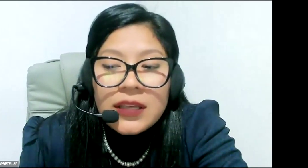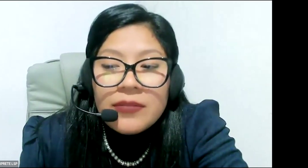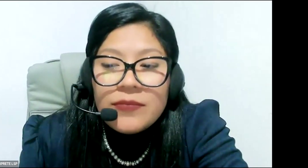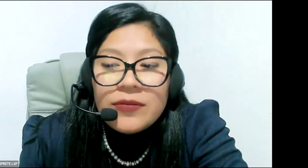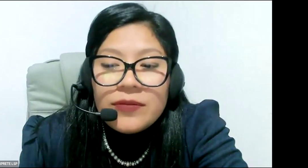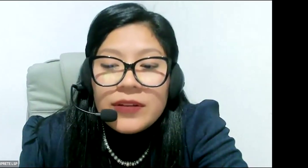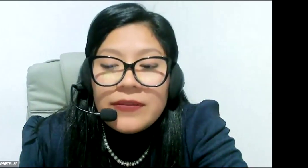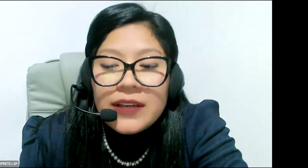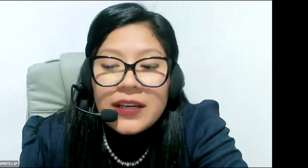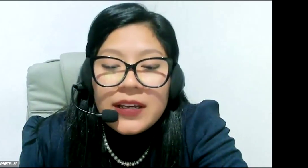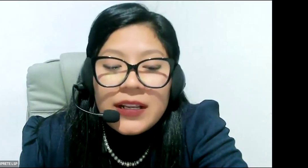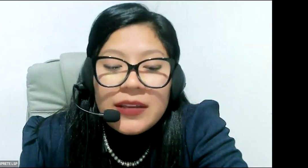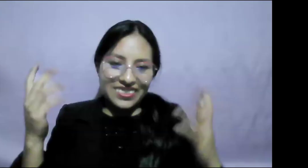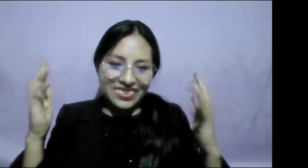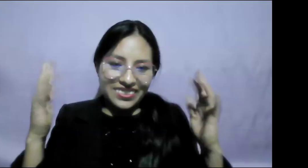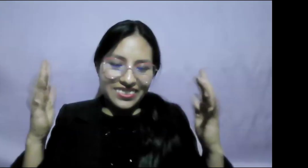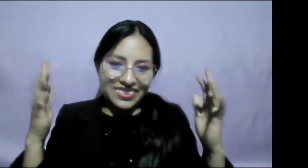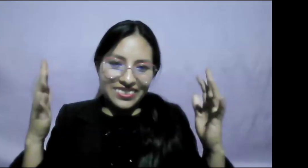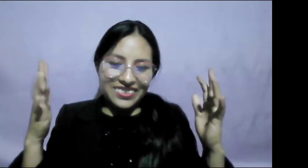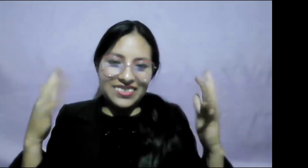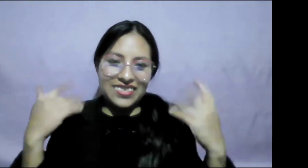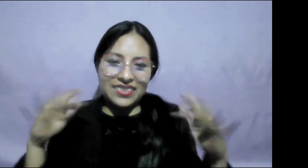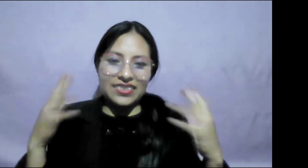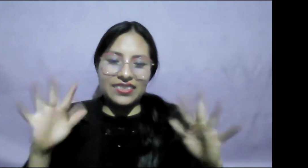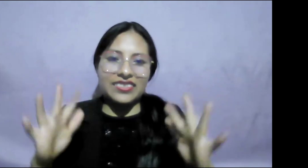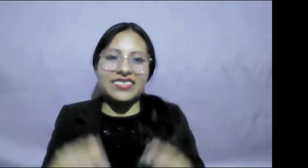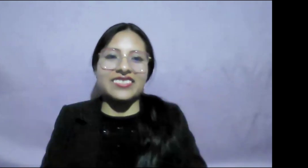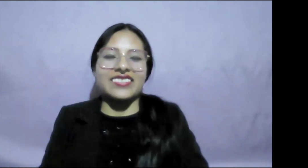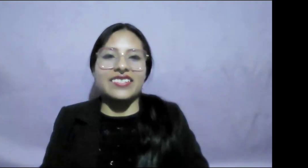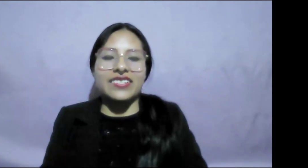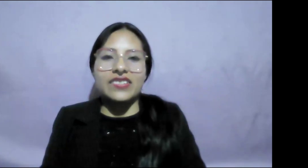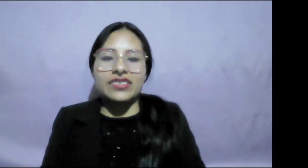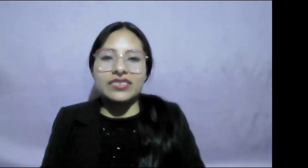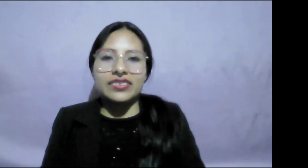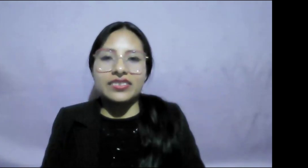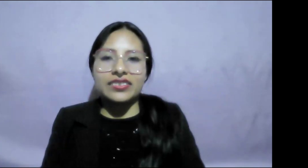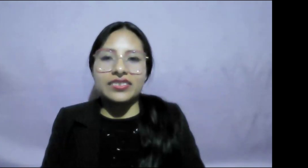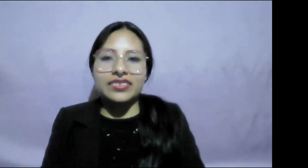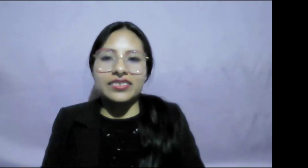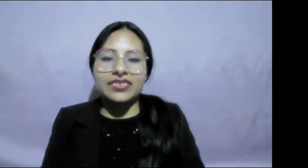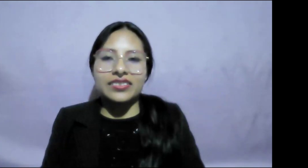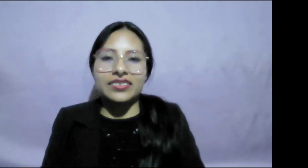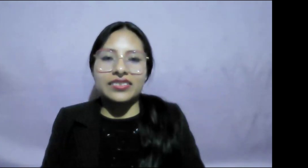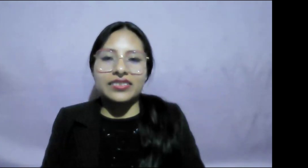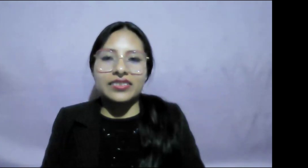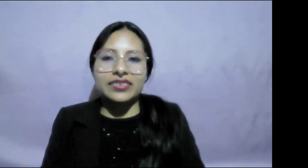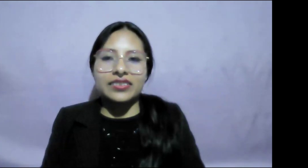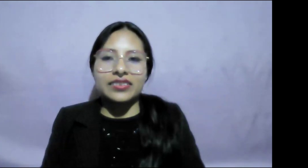Lima muy bien limeño mazamorrero a ver